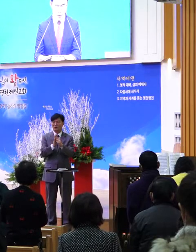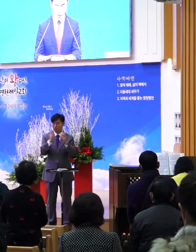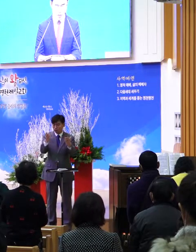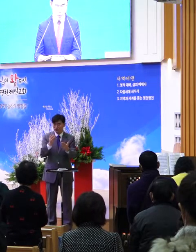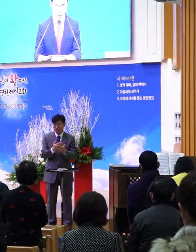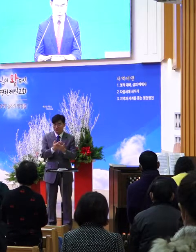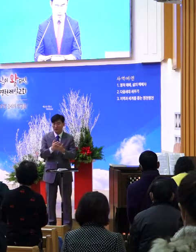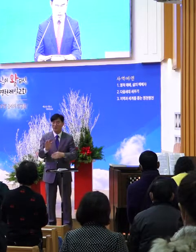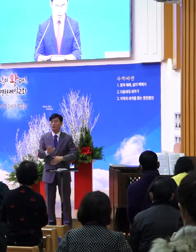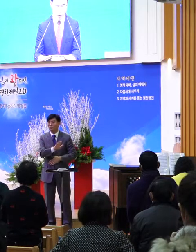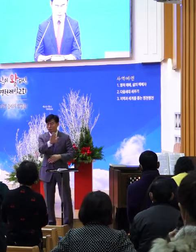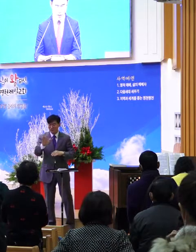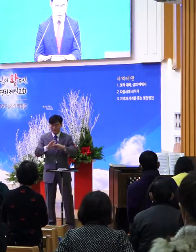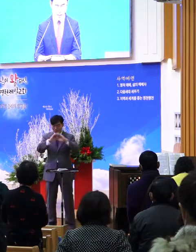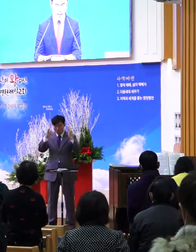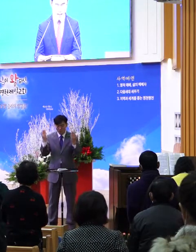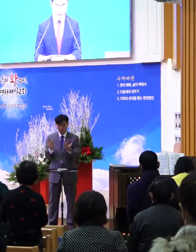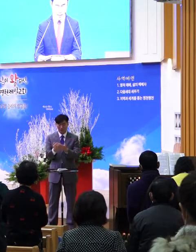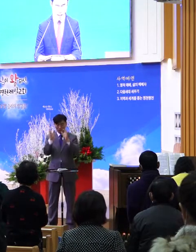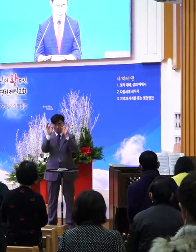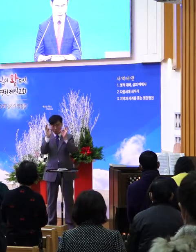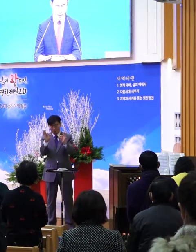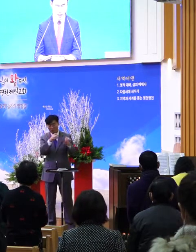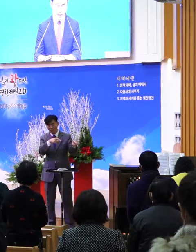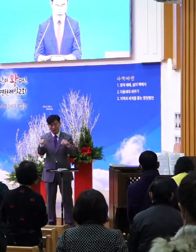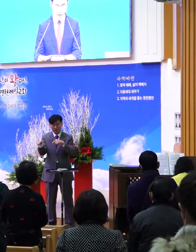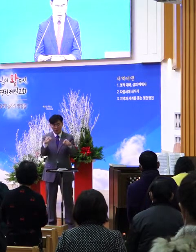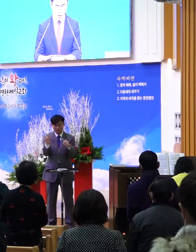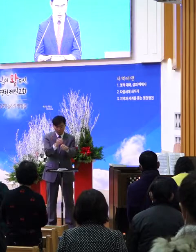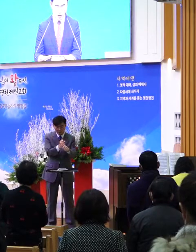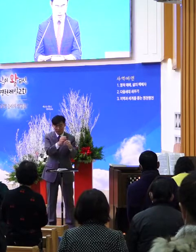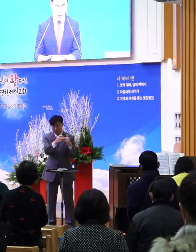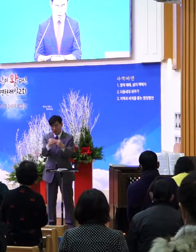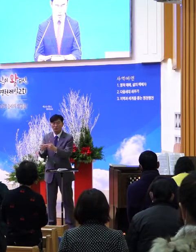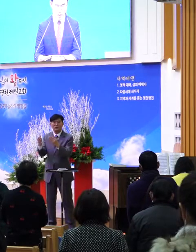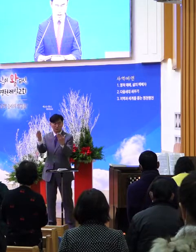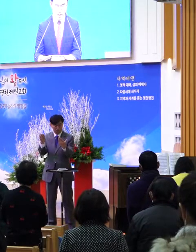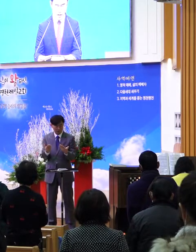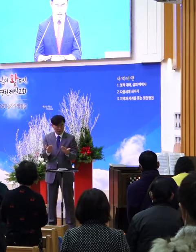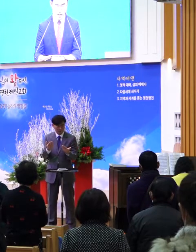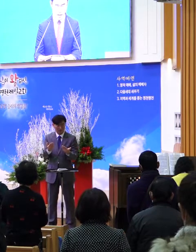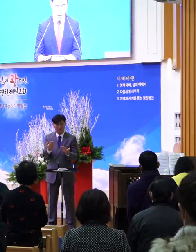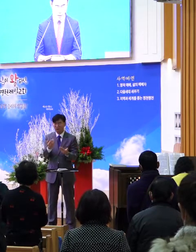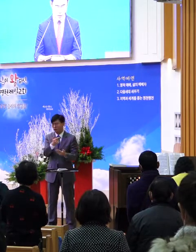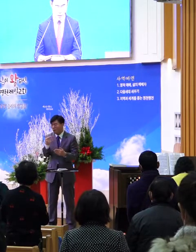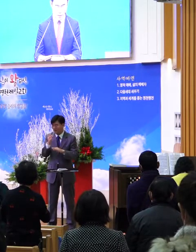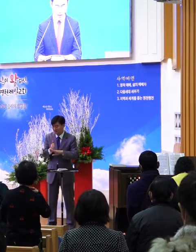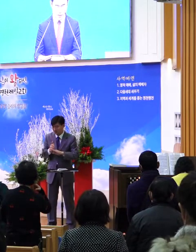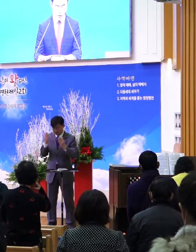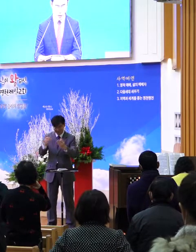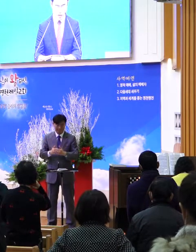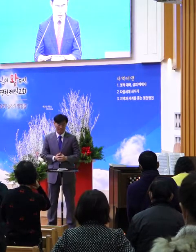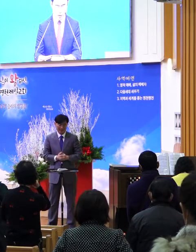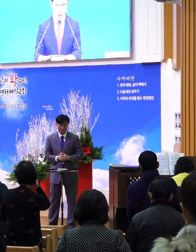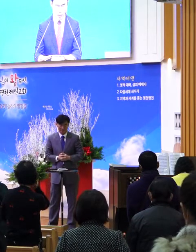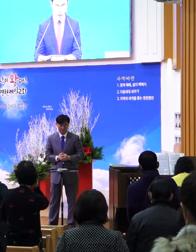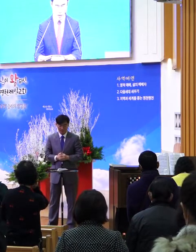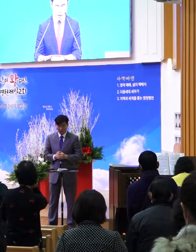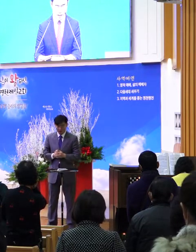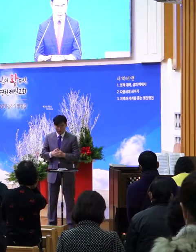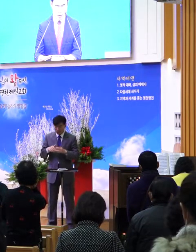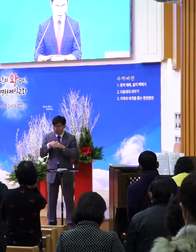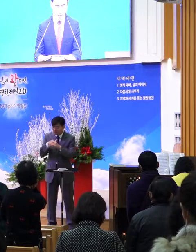하시고 우리의 모든 것을 공급하여 주심에 감사하면서 주 앞에 주일 헌금으로 11조로 선교 헌금으로